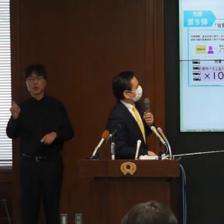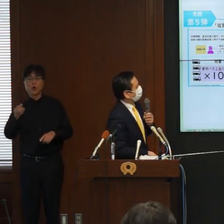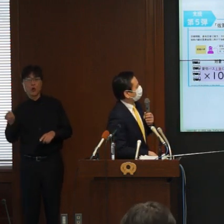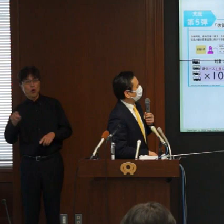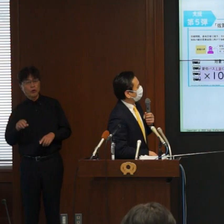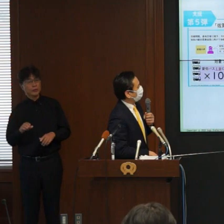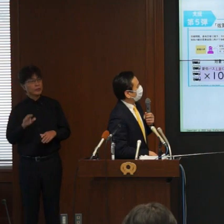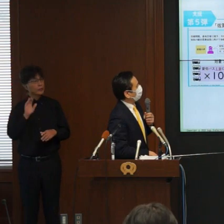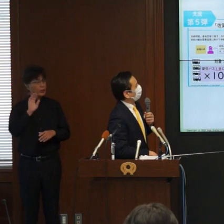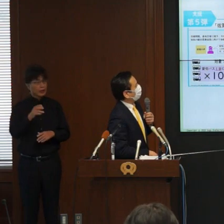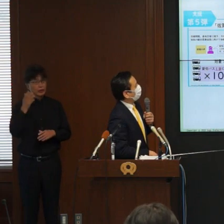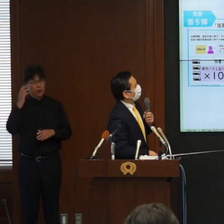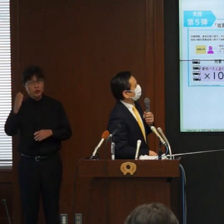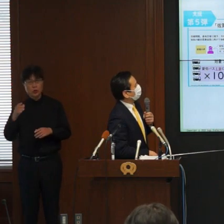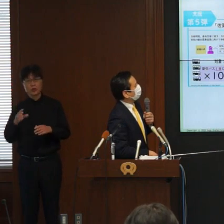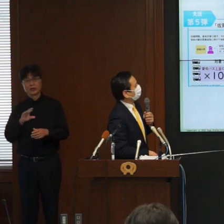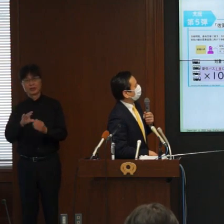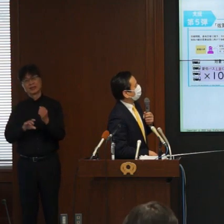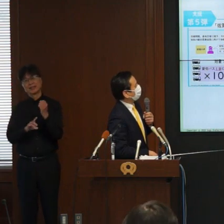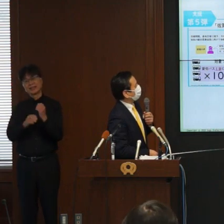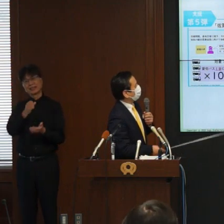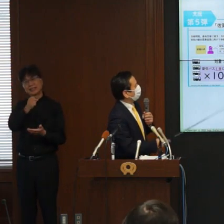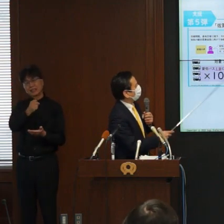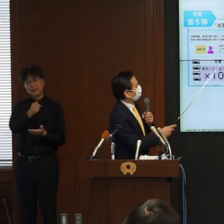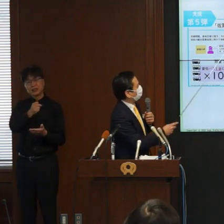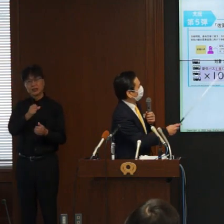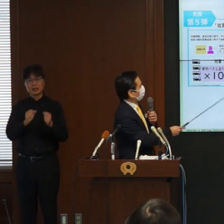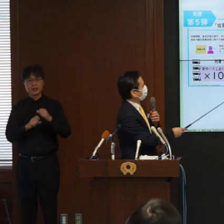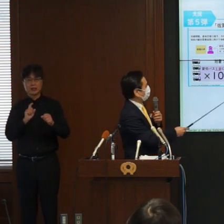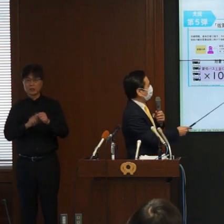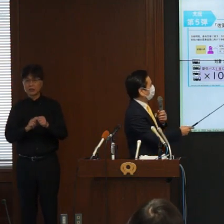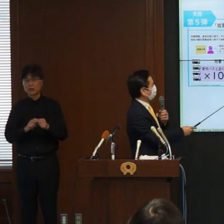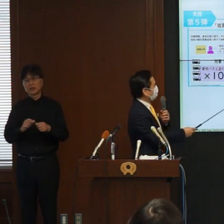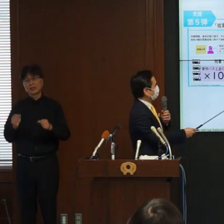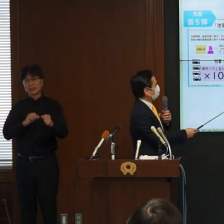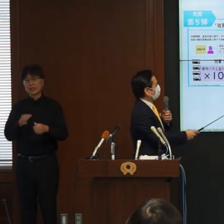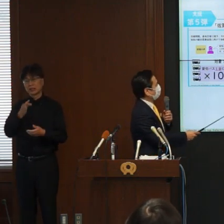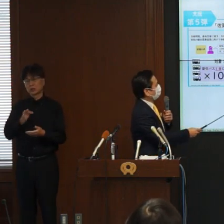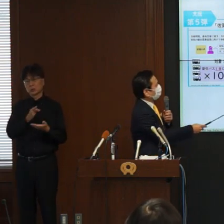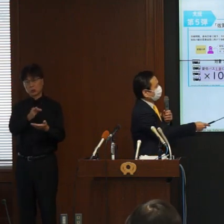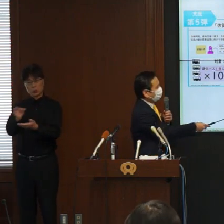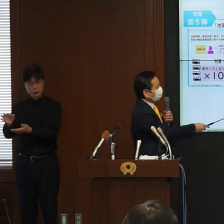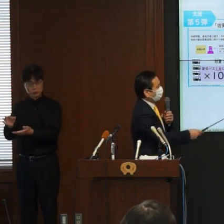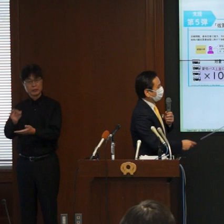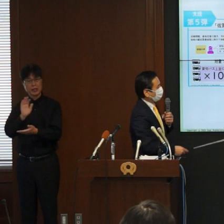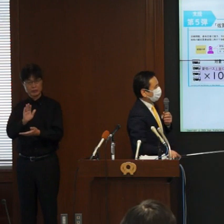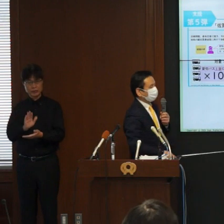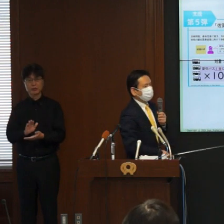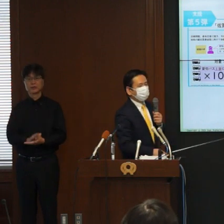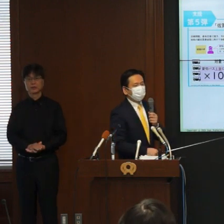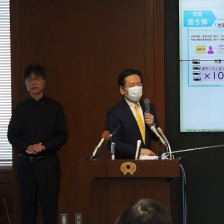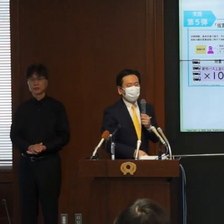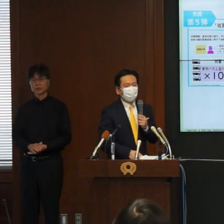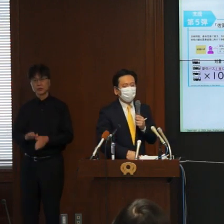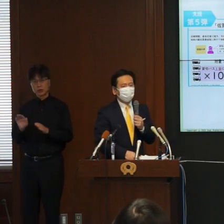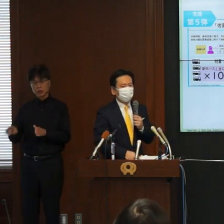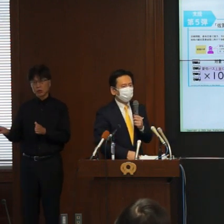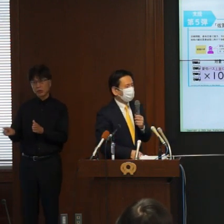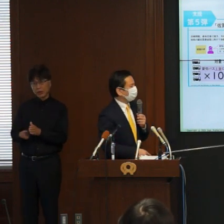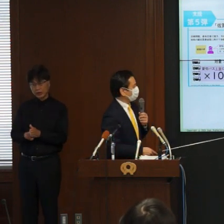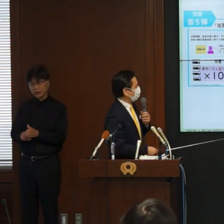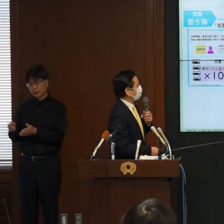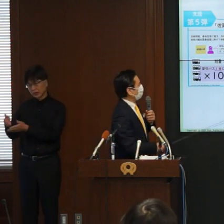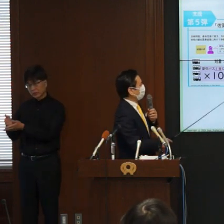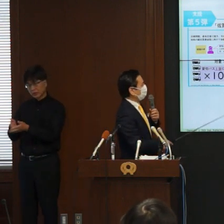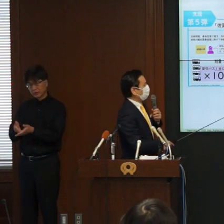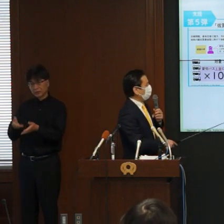金と一緒に共同で、活動のための支援金を交付しております。これまでが 順次今まで発表した